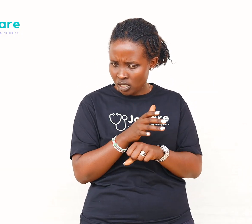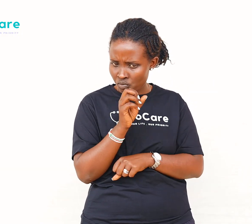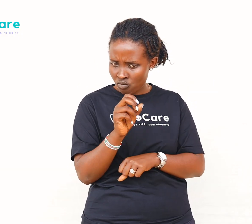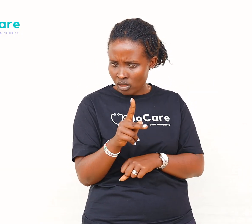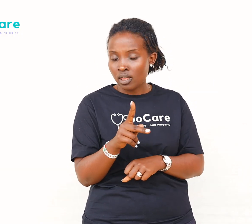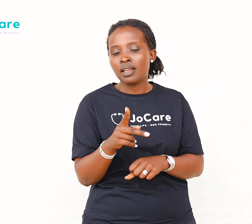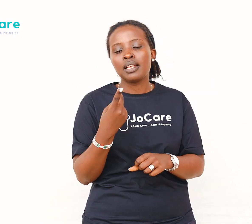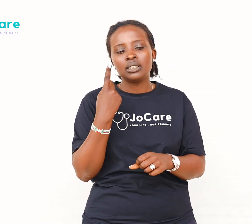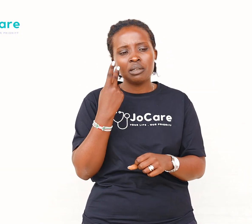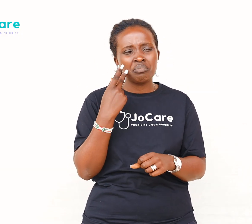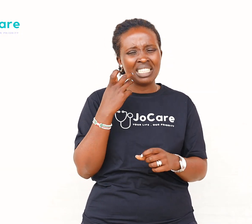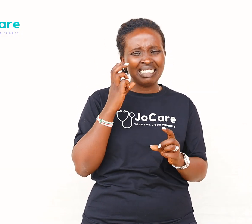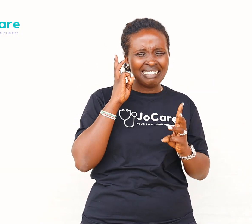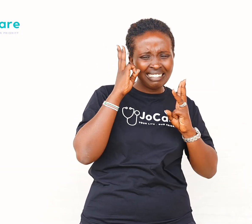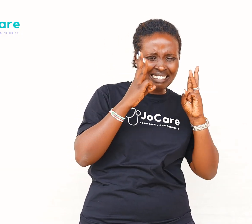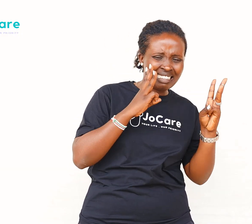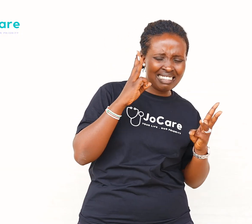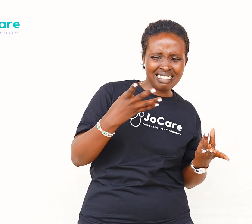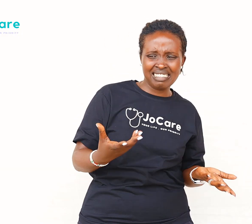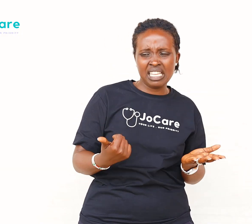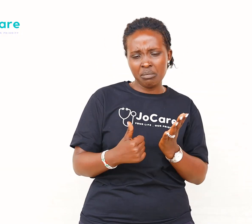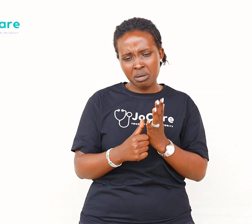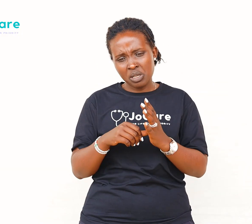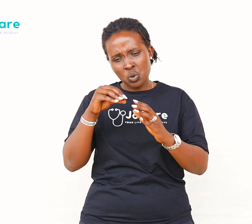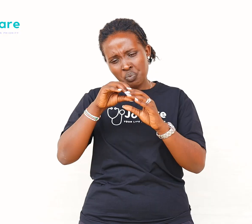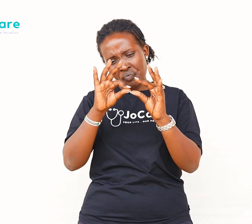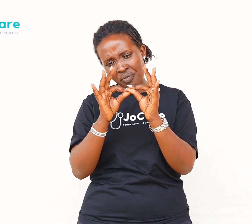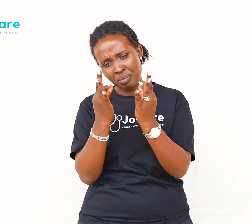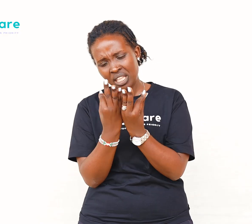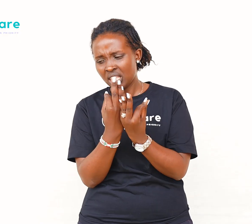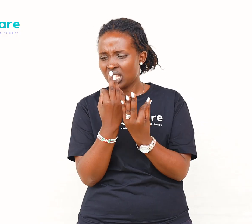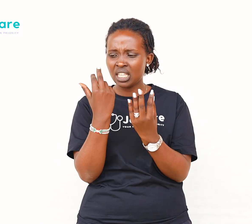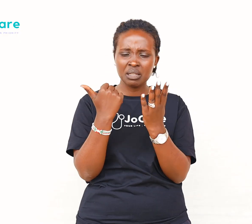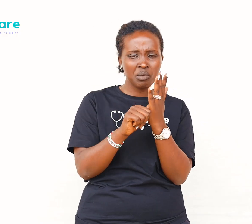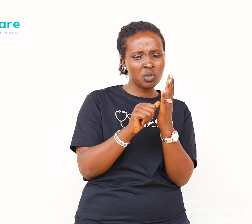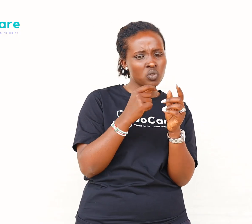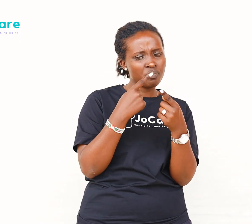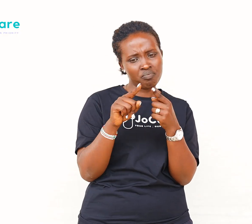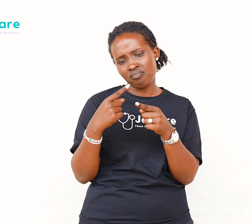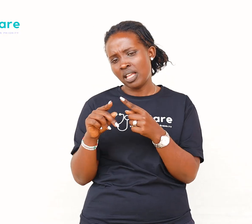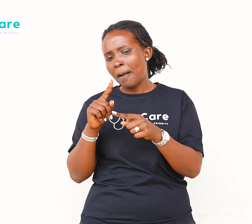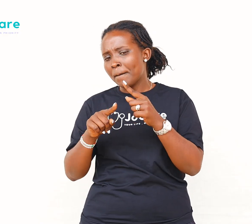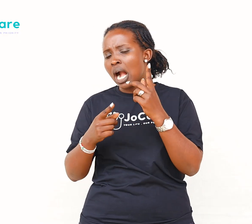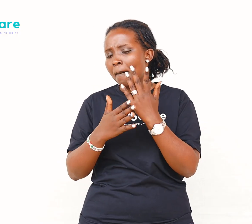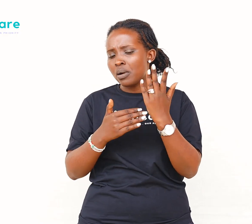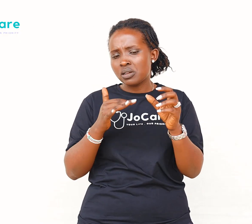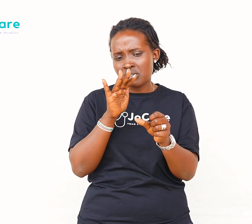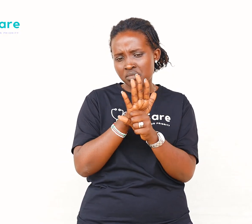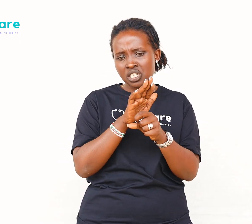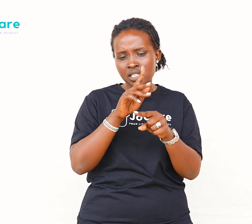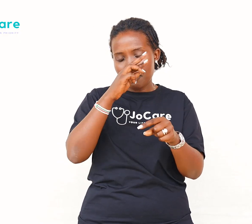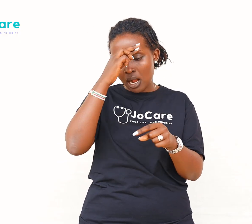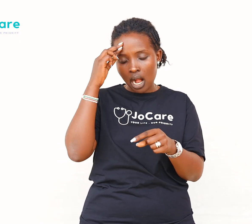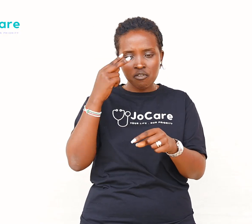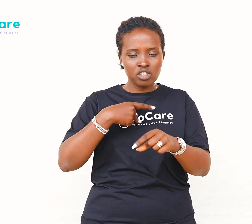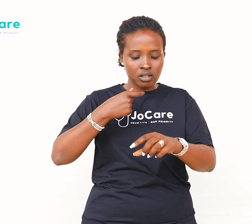harimo amastresi, ibindi bibazo byo mu miryango n'ibindi, cyangwa se akava cyane bitewe n'imisemburo iri